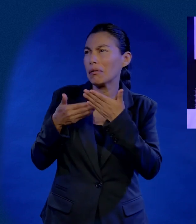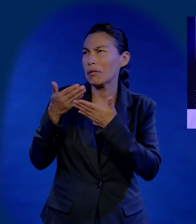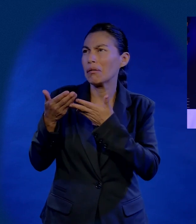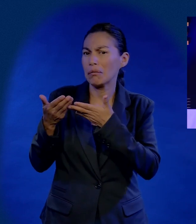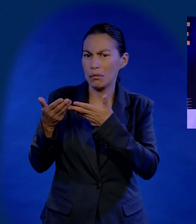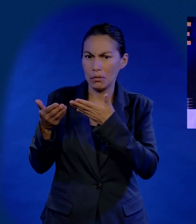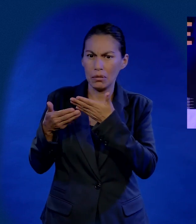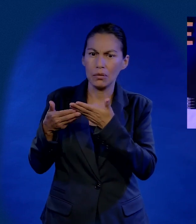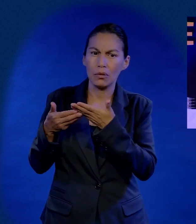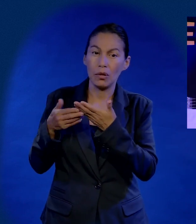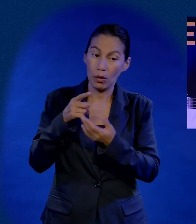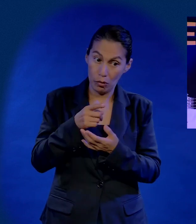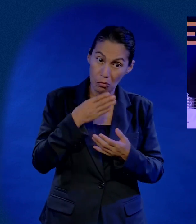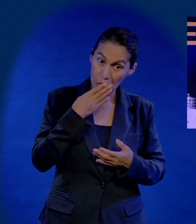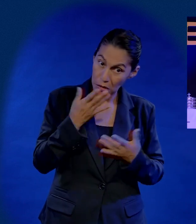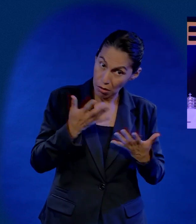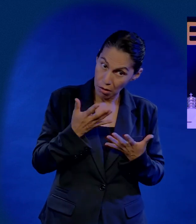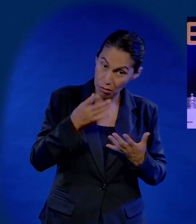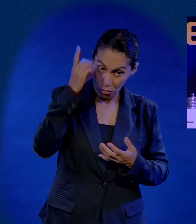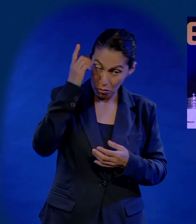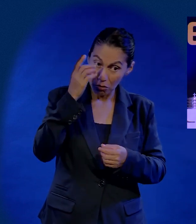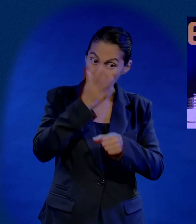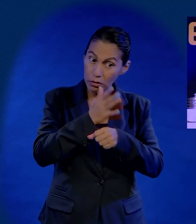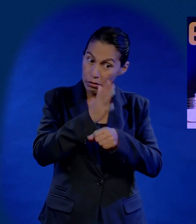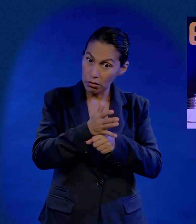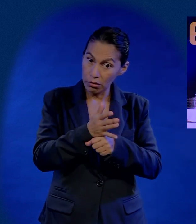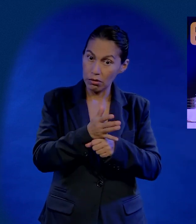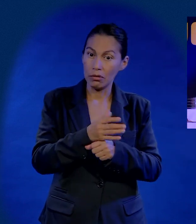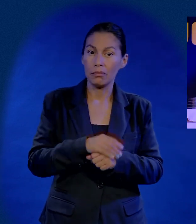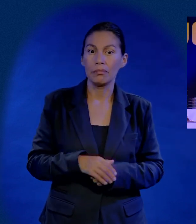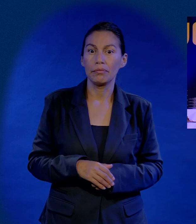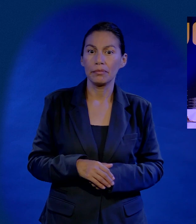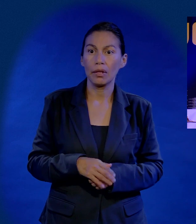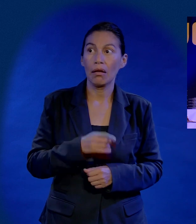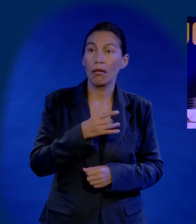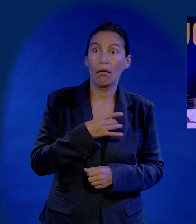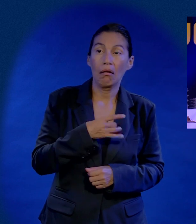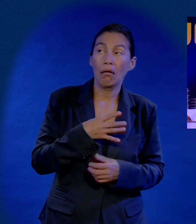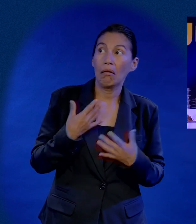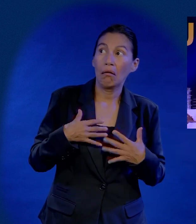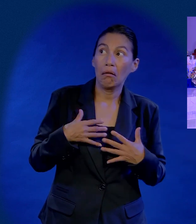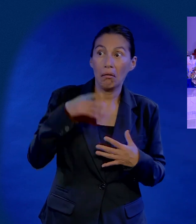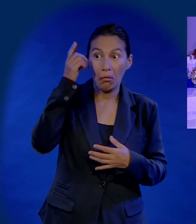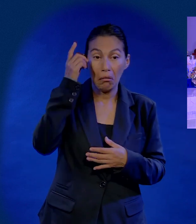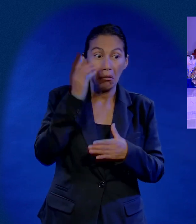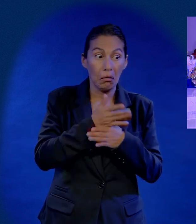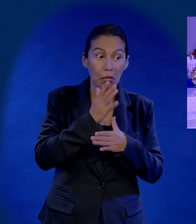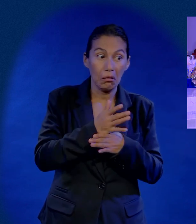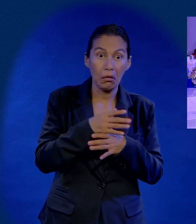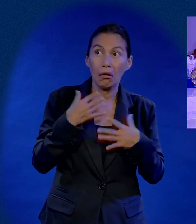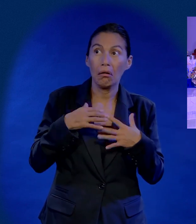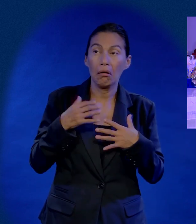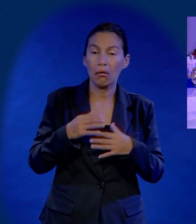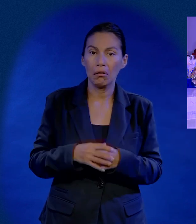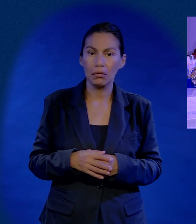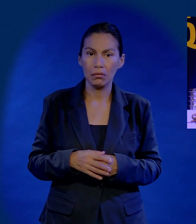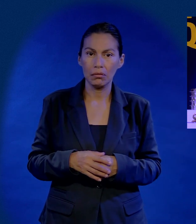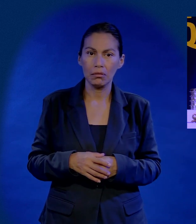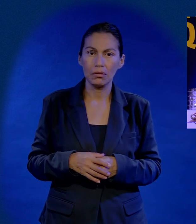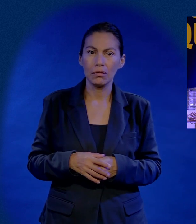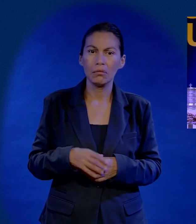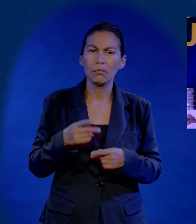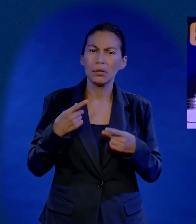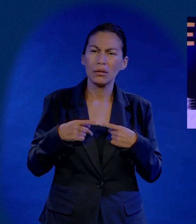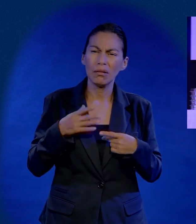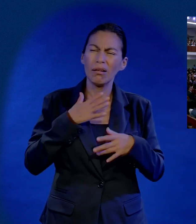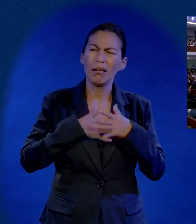pero sirven a Dios por miedo. Les enseñaron desde chiquitos, pórtate bien porque Diosito te va a castigar. Y viven